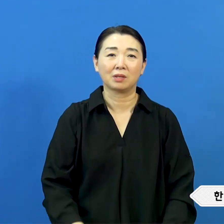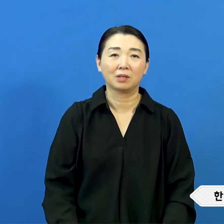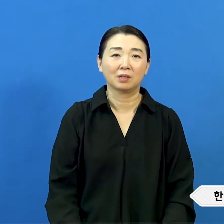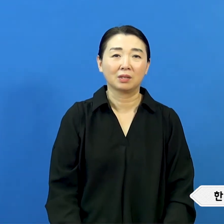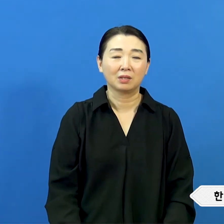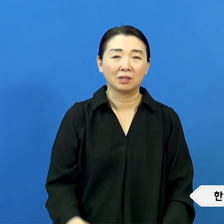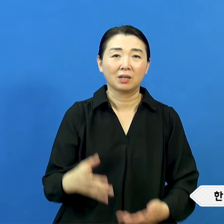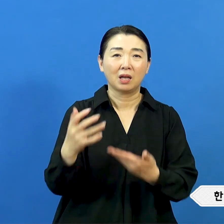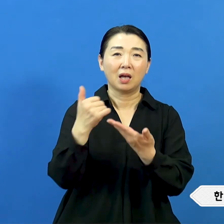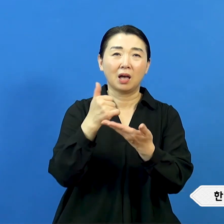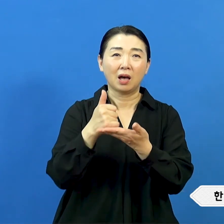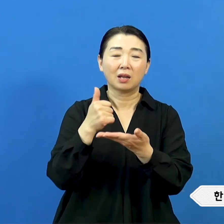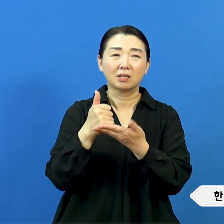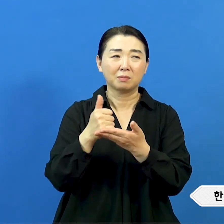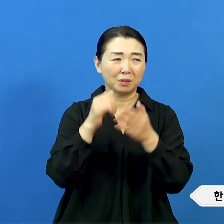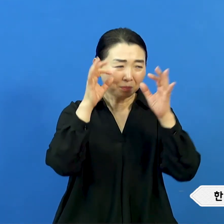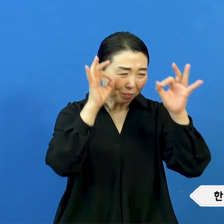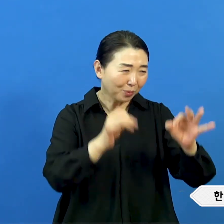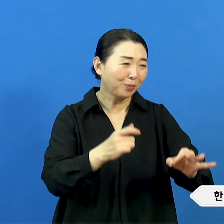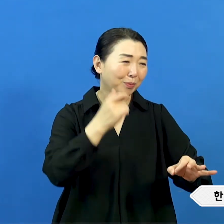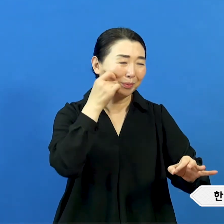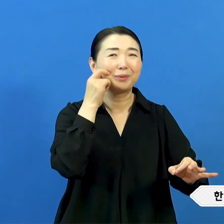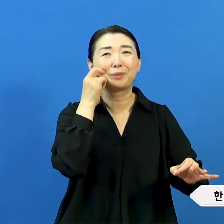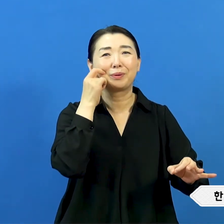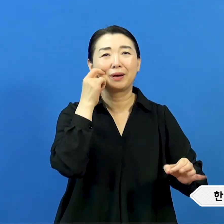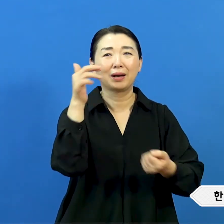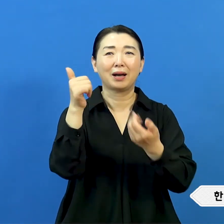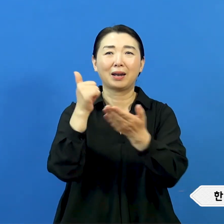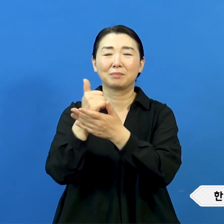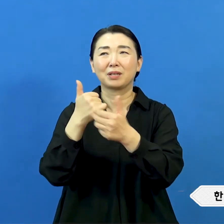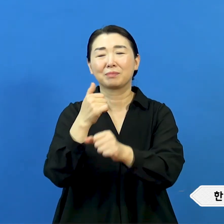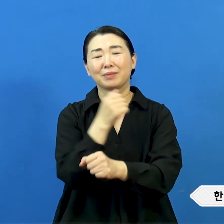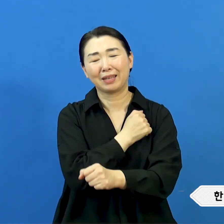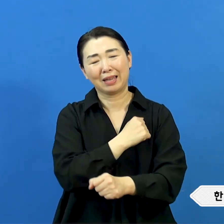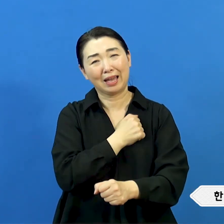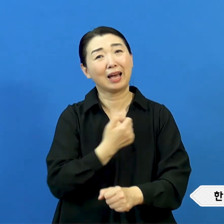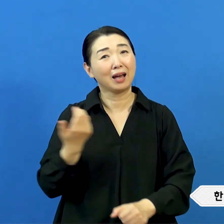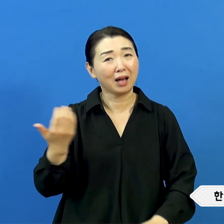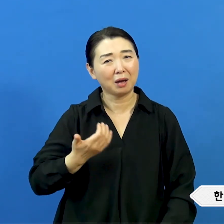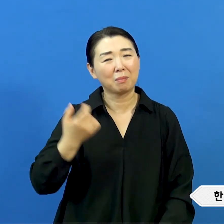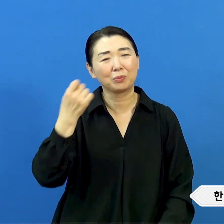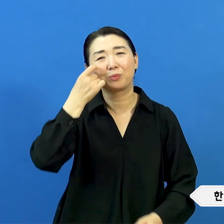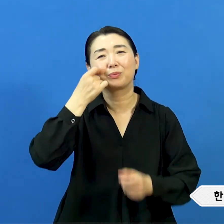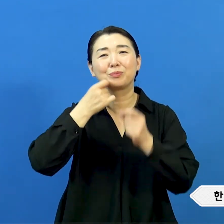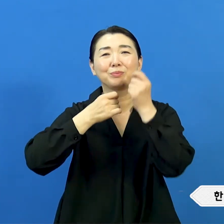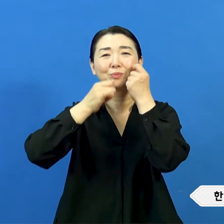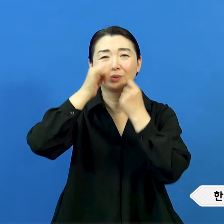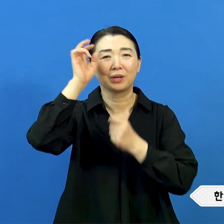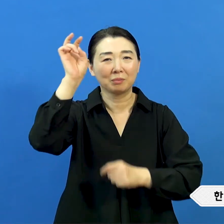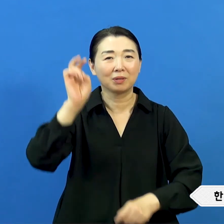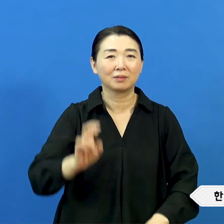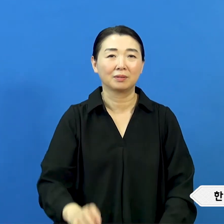하나님 참아 보시지를 못하시면 하나님이 자신을 먼저 가슴을 치며 눈물을 흘리실 것입니다.